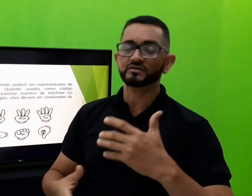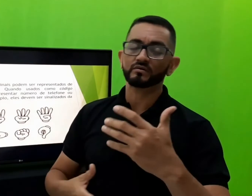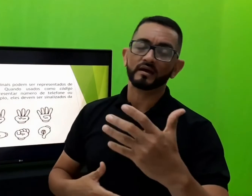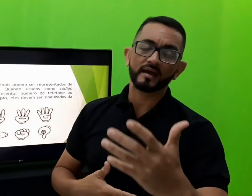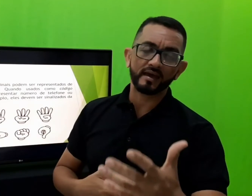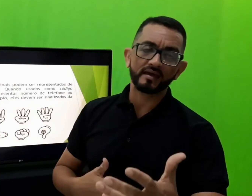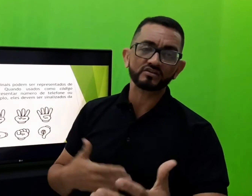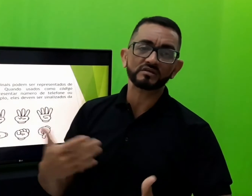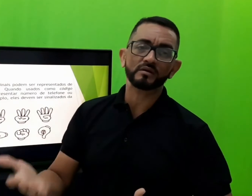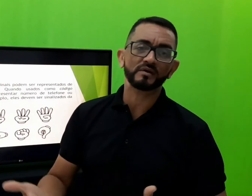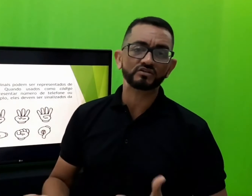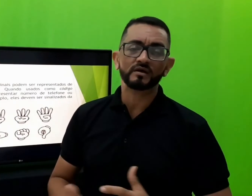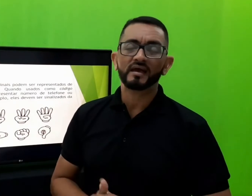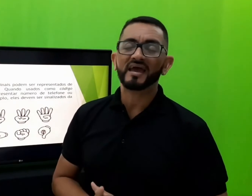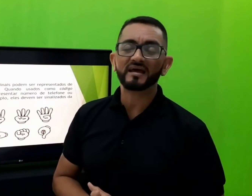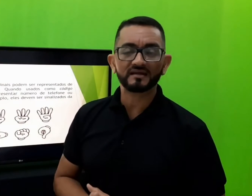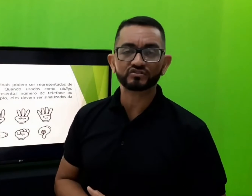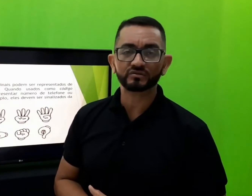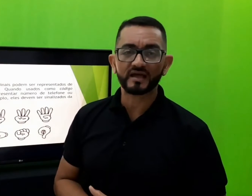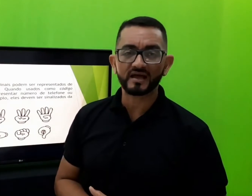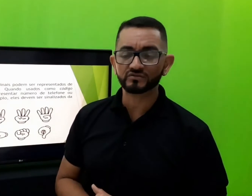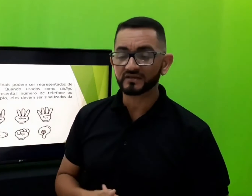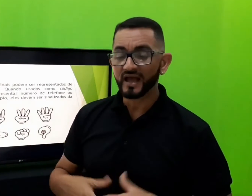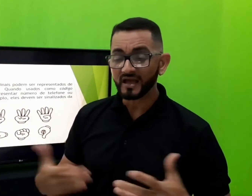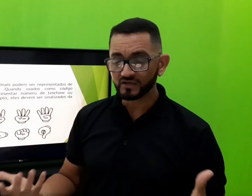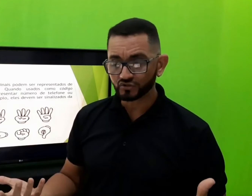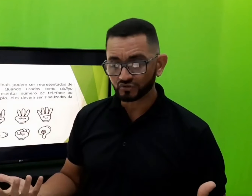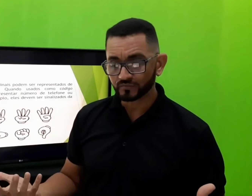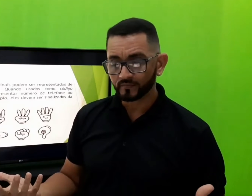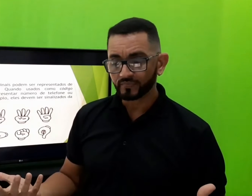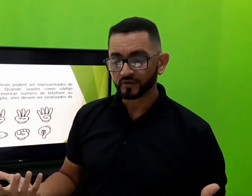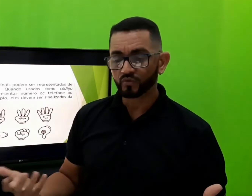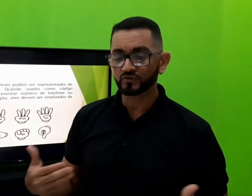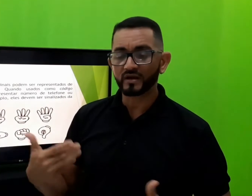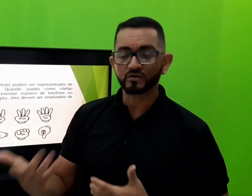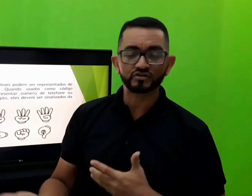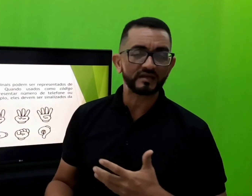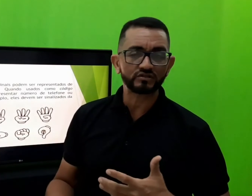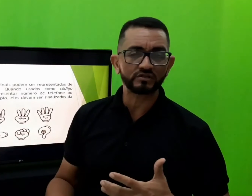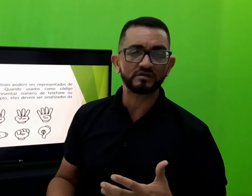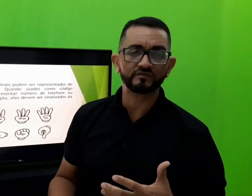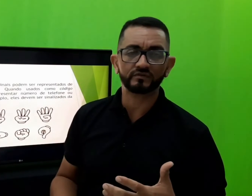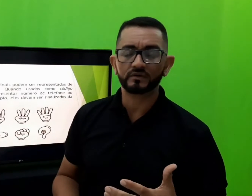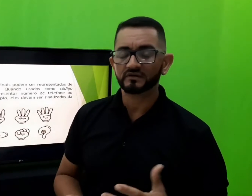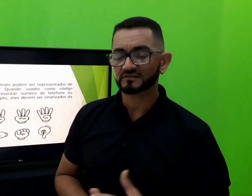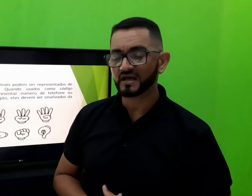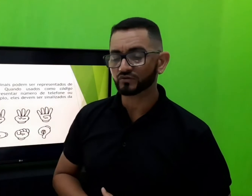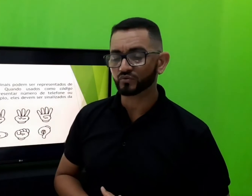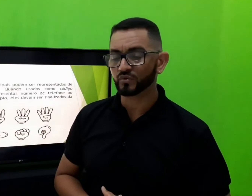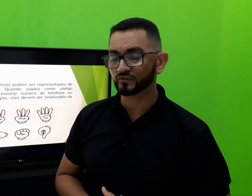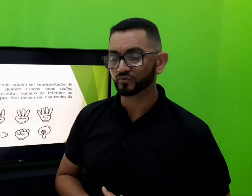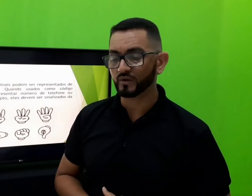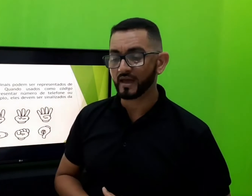são extremamente relacionados a isso. Quando é quantitativo, certo? Quando